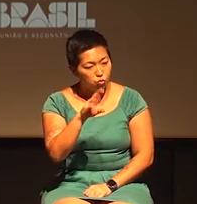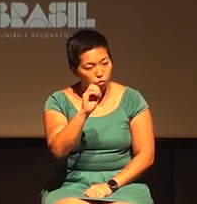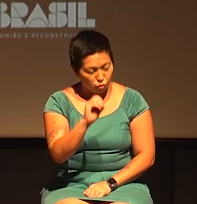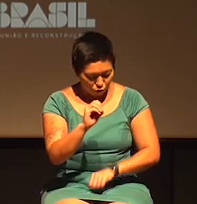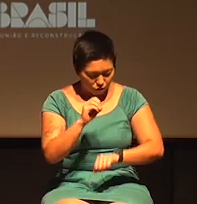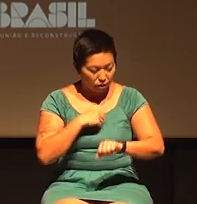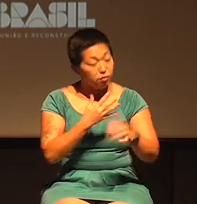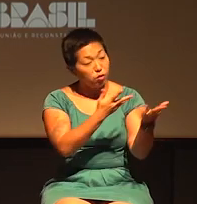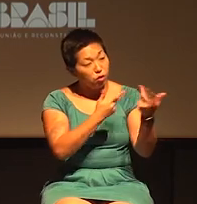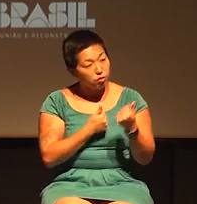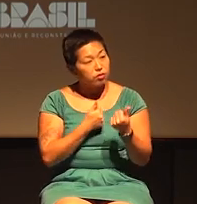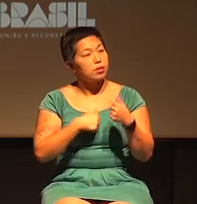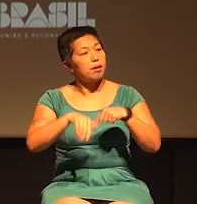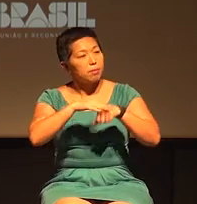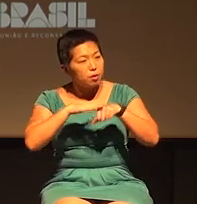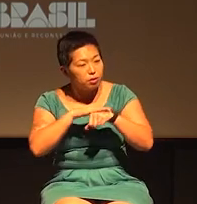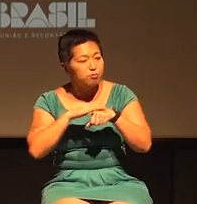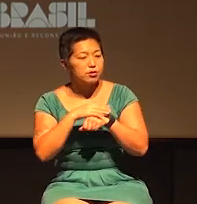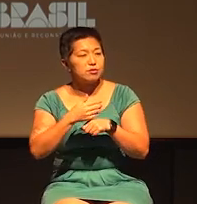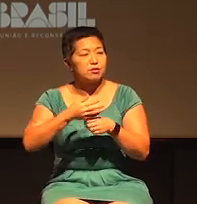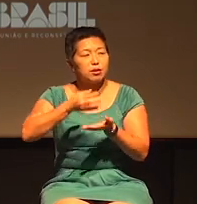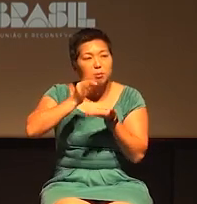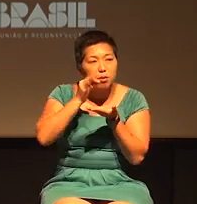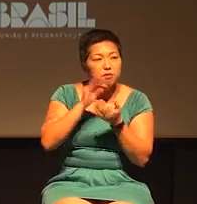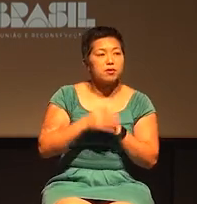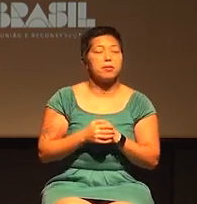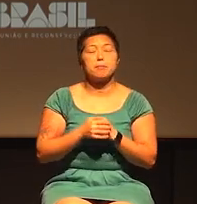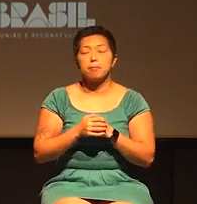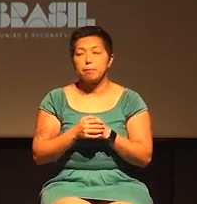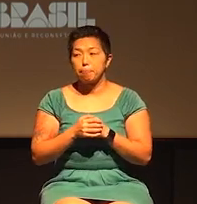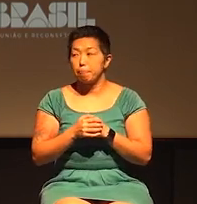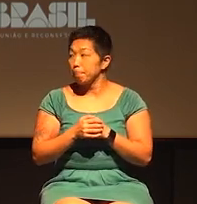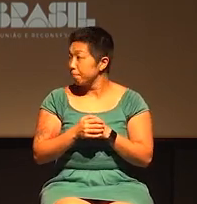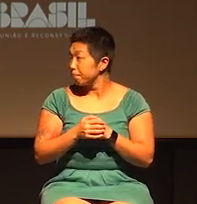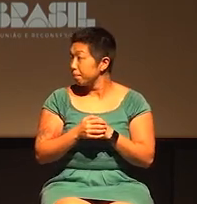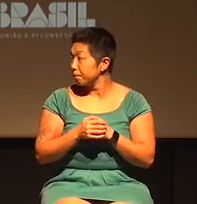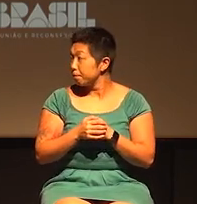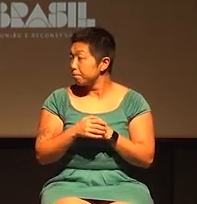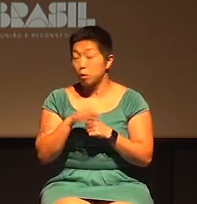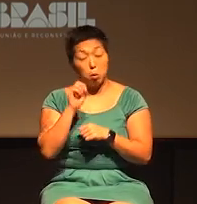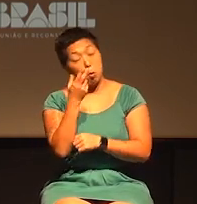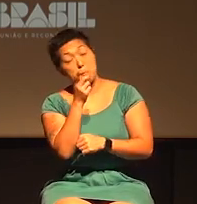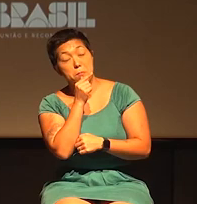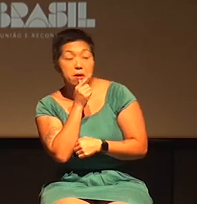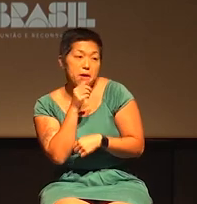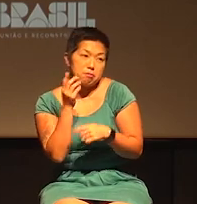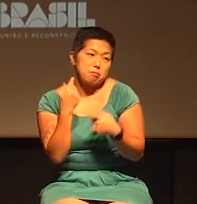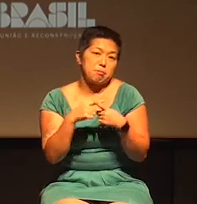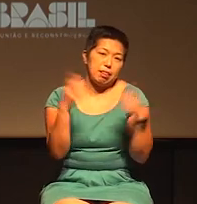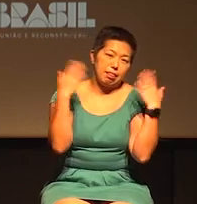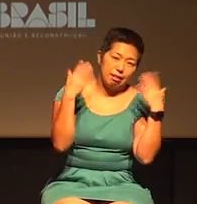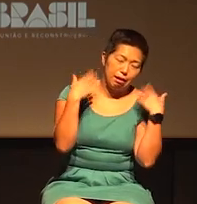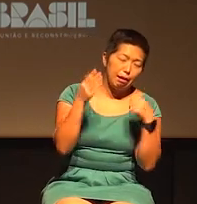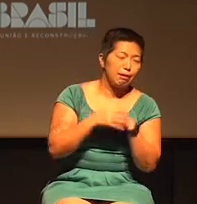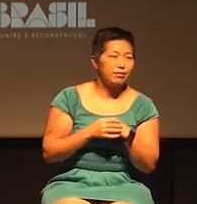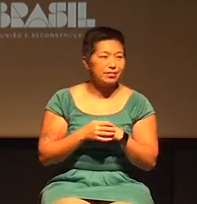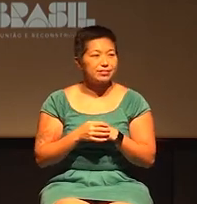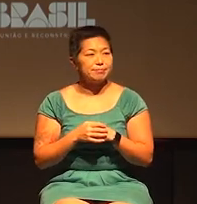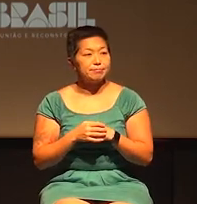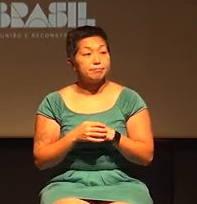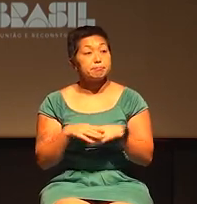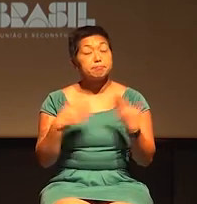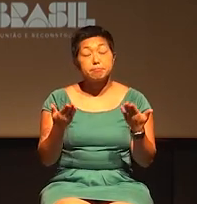pra gente tomar um café e conversar um pouco assim mas é ou Enfim uma água é porque tá calor cerveja